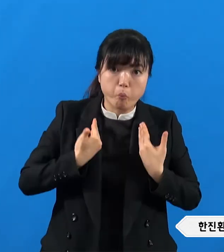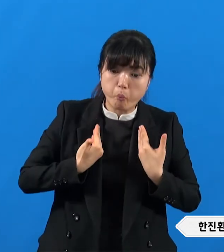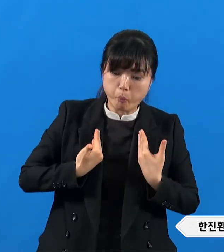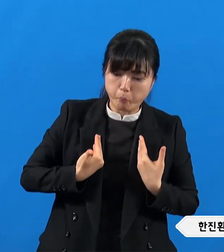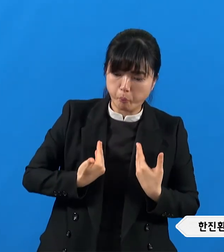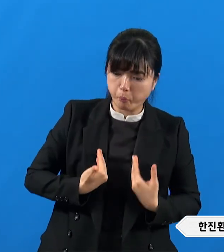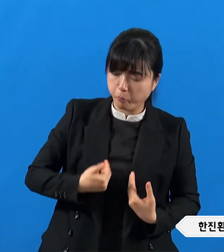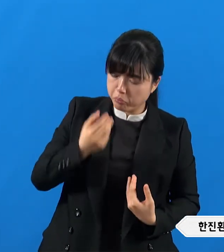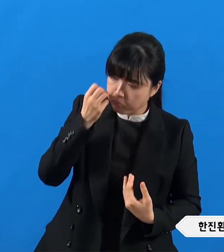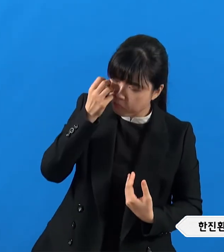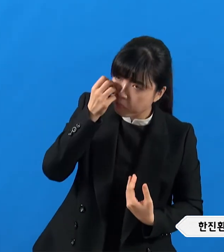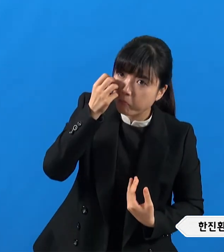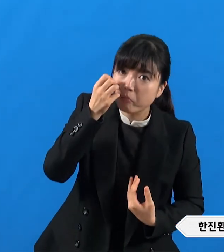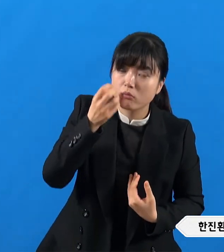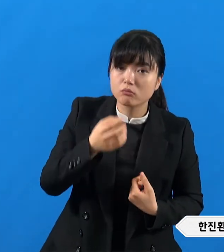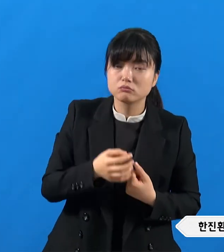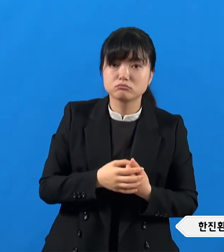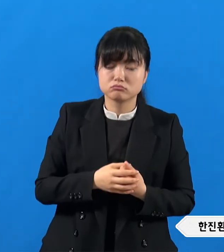조용하다는 것입니다.